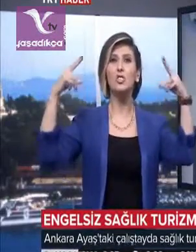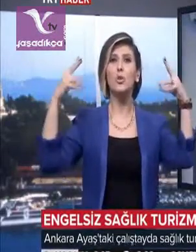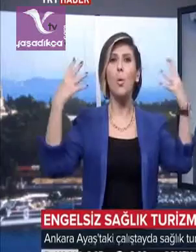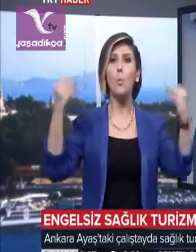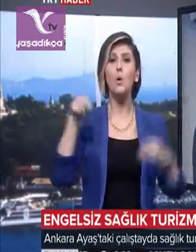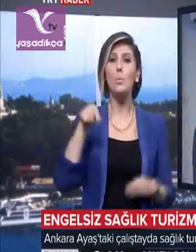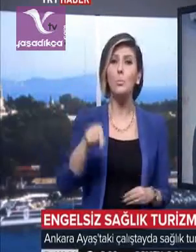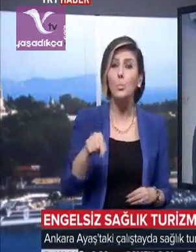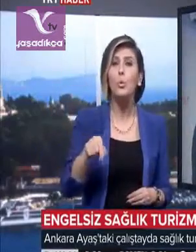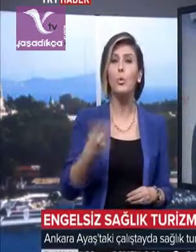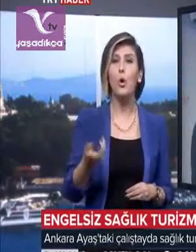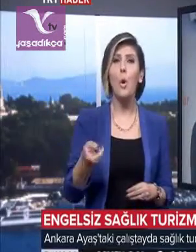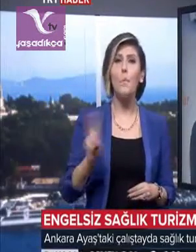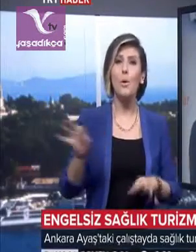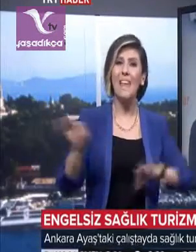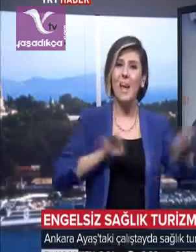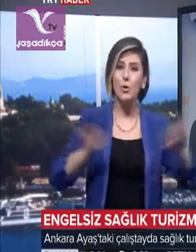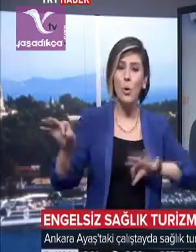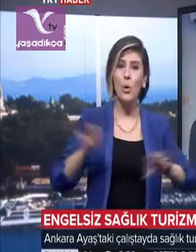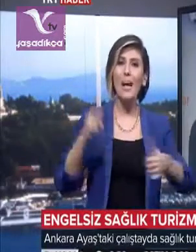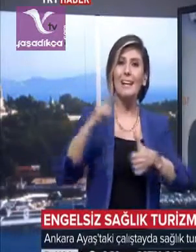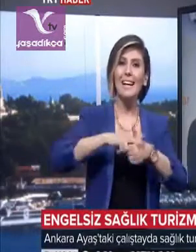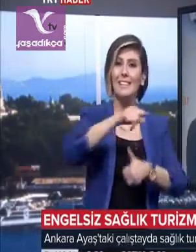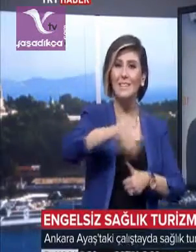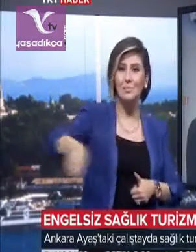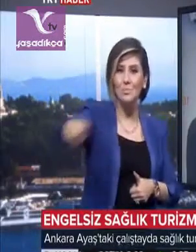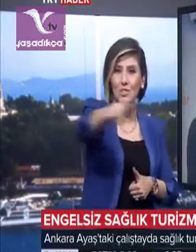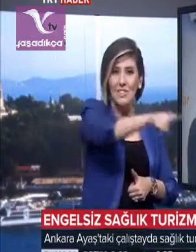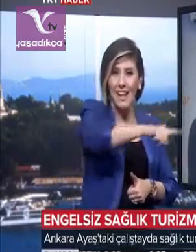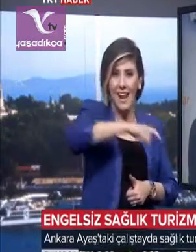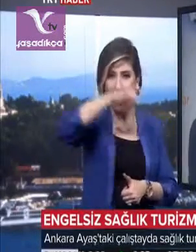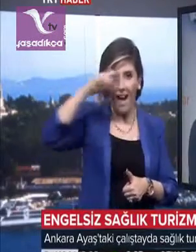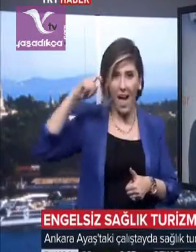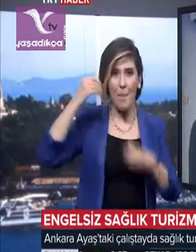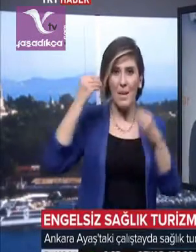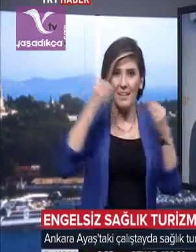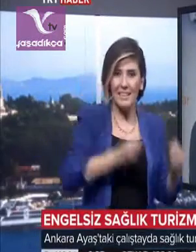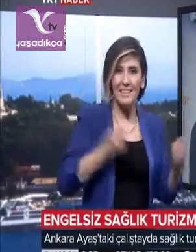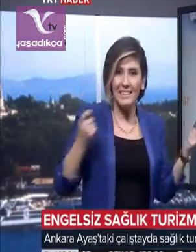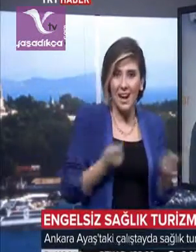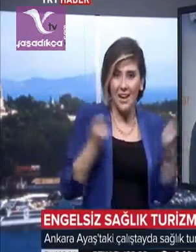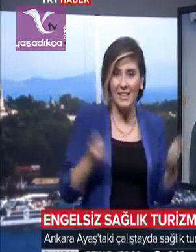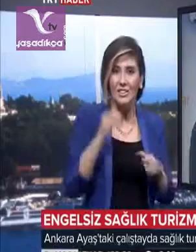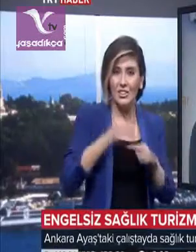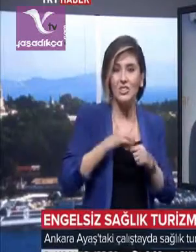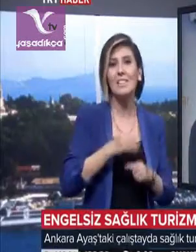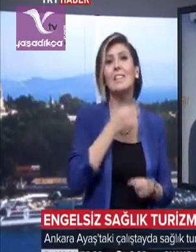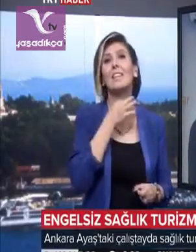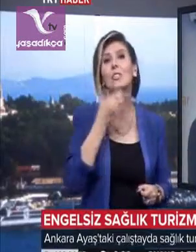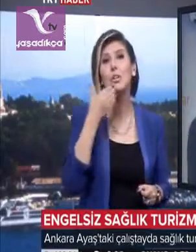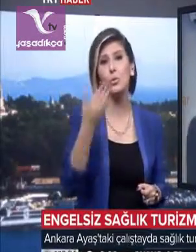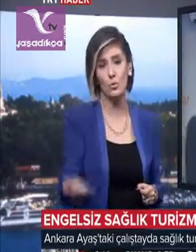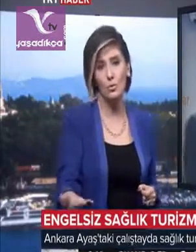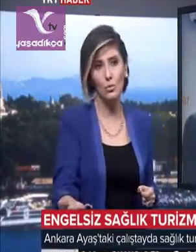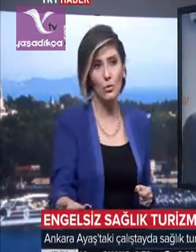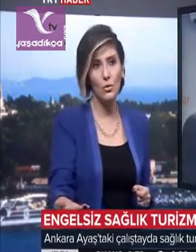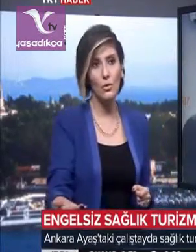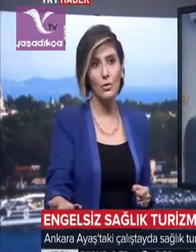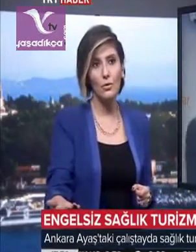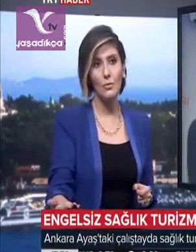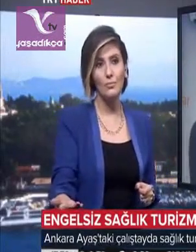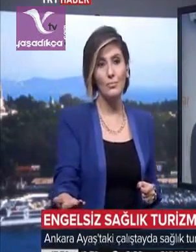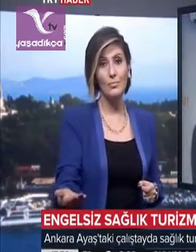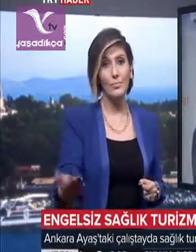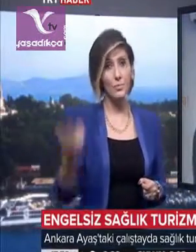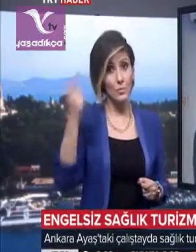Bu vesileyle moderatörümüze ve siz değerli katılımcılara şimdiden emek ve gayretleriniz için teşekkür ediyorum. Lütfeder